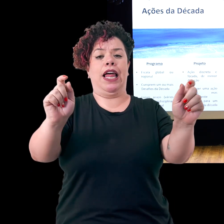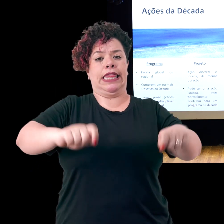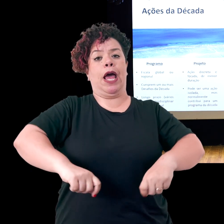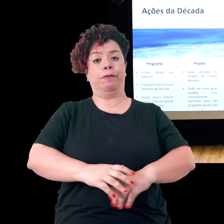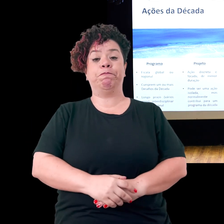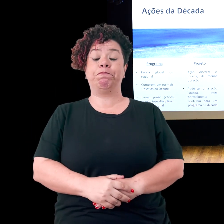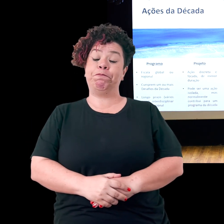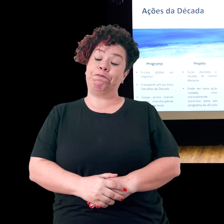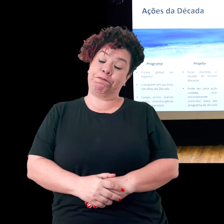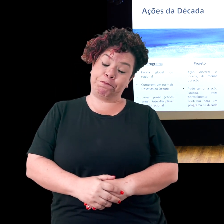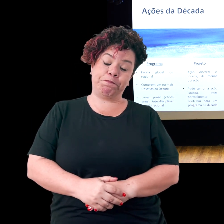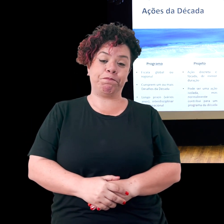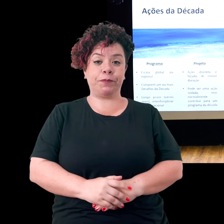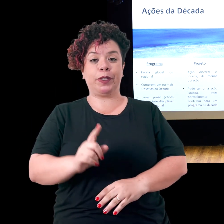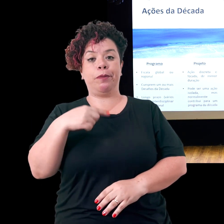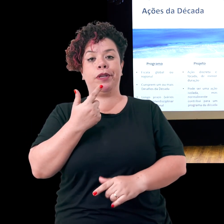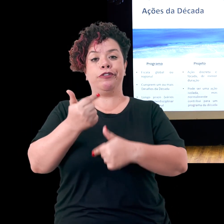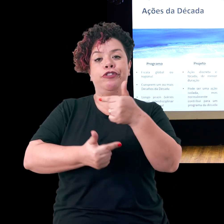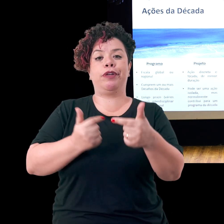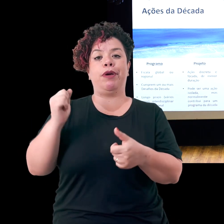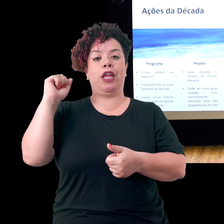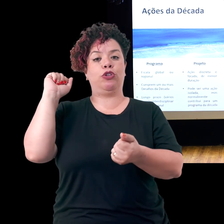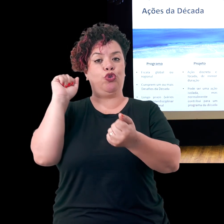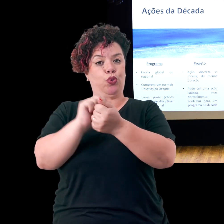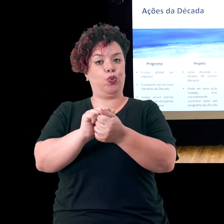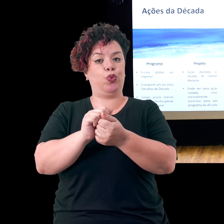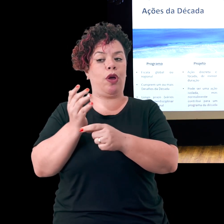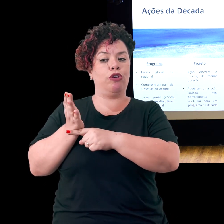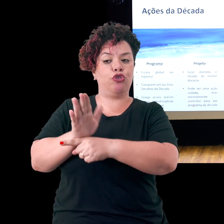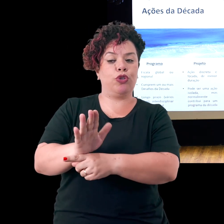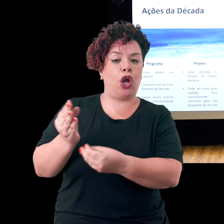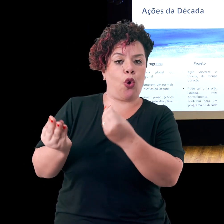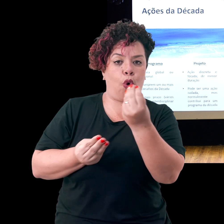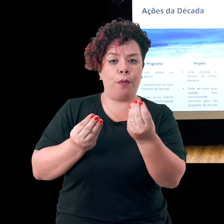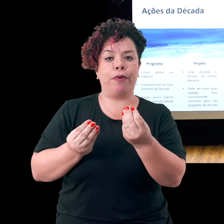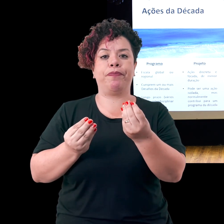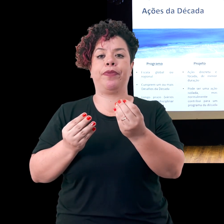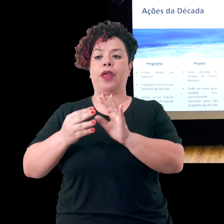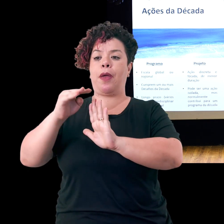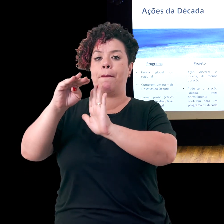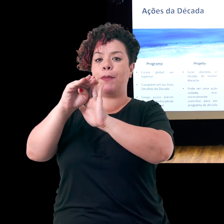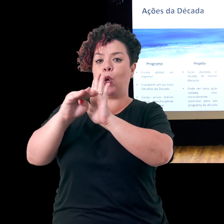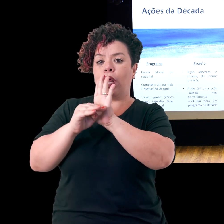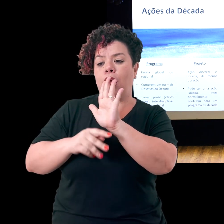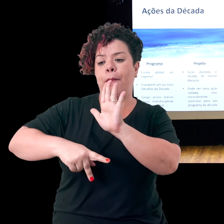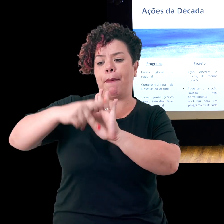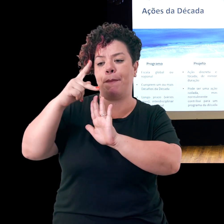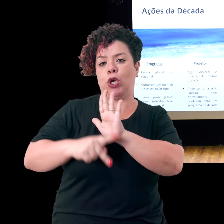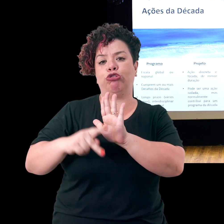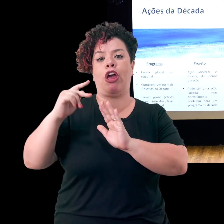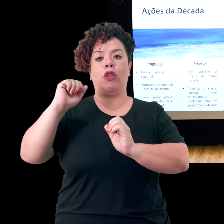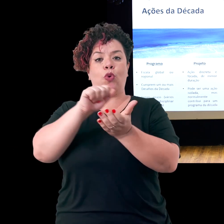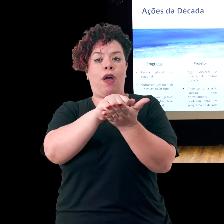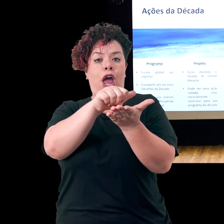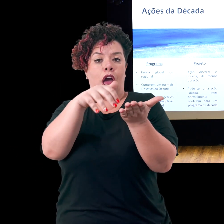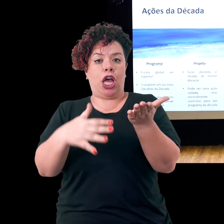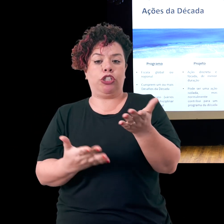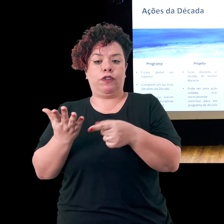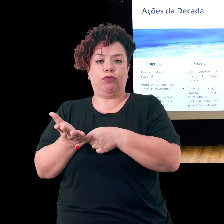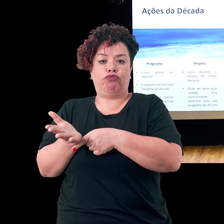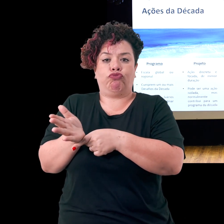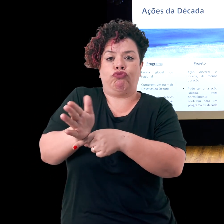ampliado. Para a gente trabalhar junto com a década, a gente pode fazer programas, projetos, atividades ou contribuições, né?